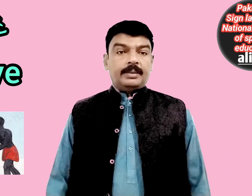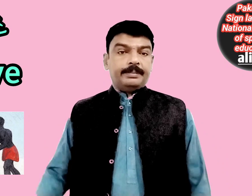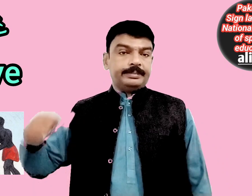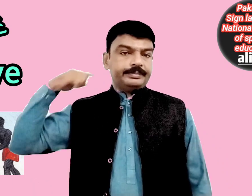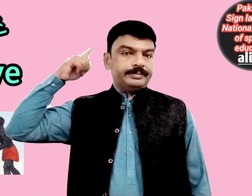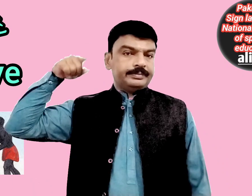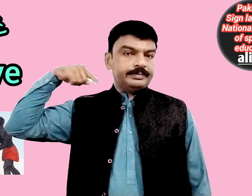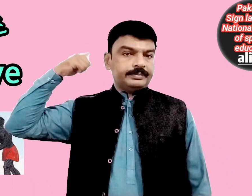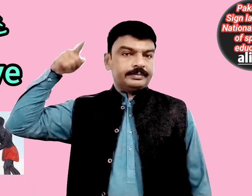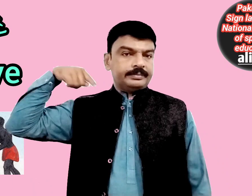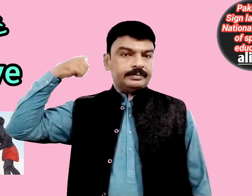Ghulam.